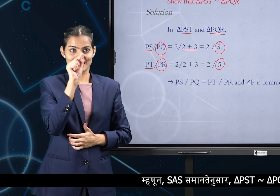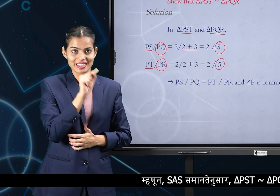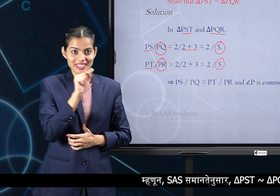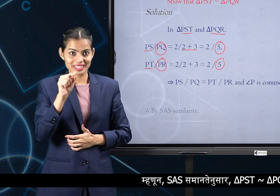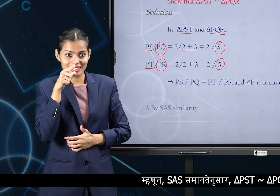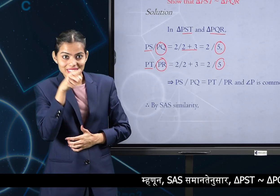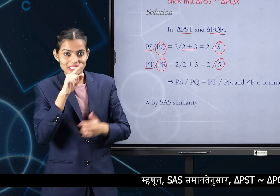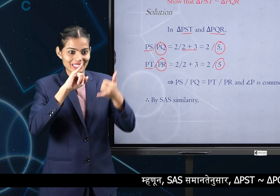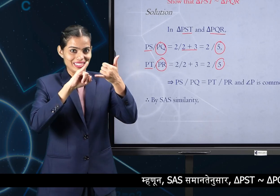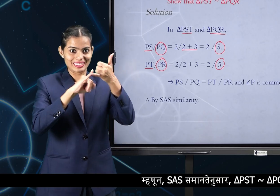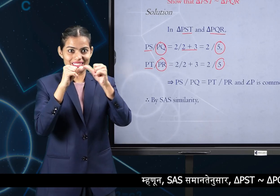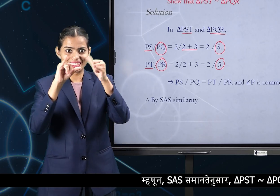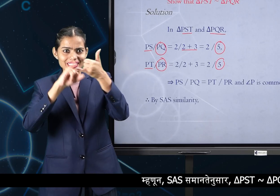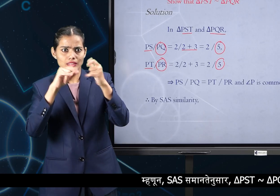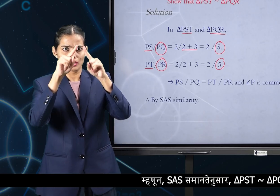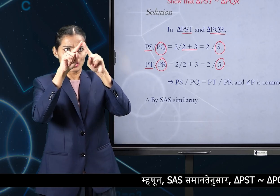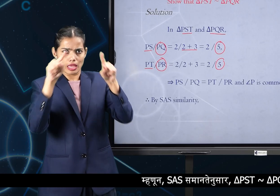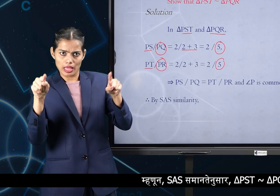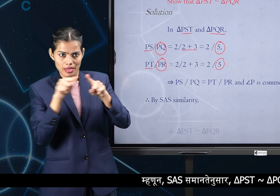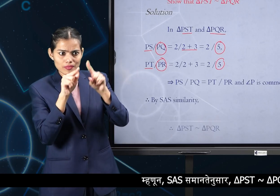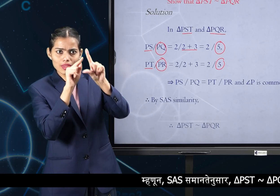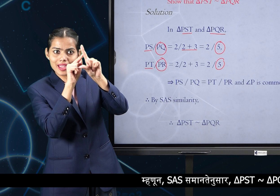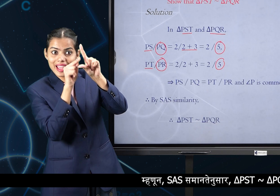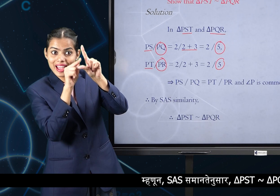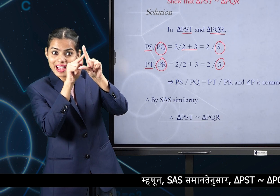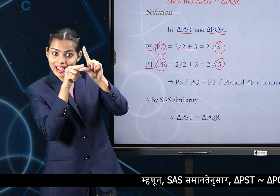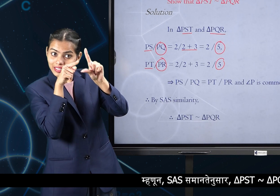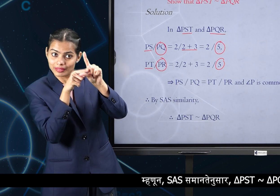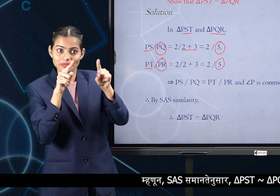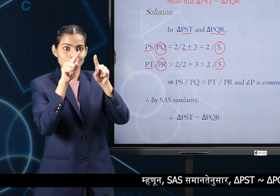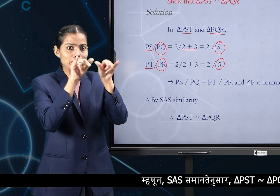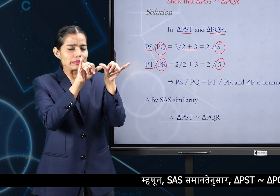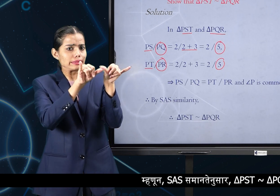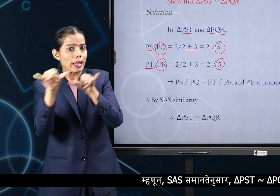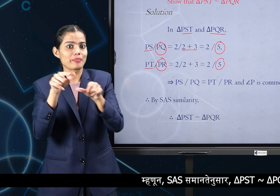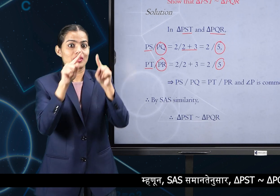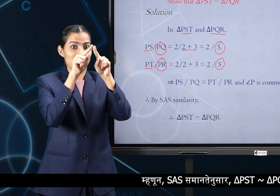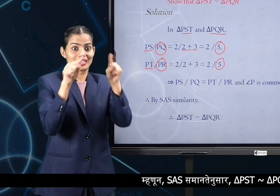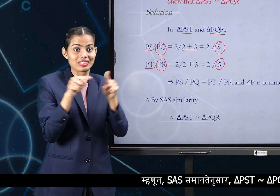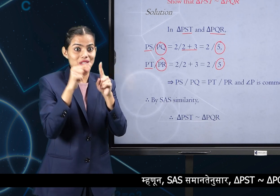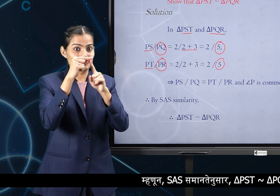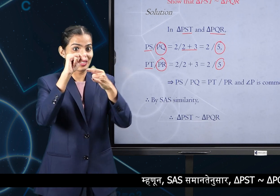म्हणून SAS समानतेनुसार ट्रायंगल PST कॉन्ग्रुएंट ट्रायंगल PQR.